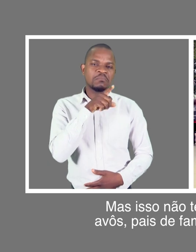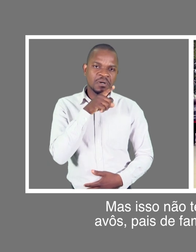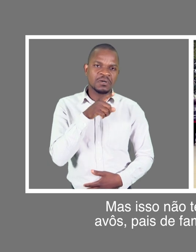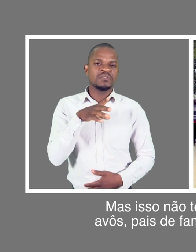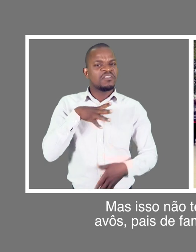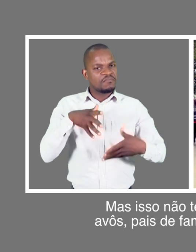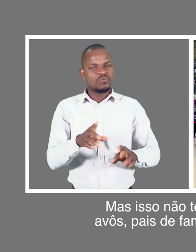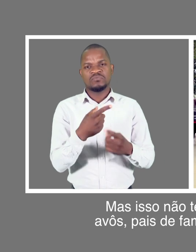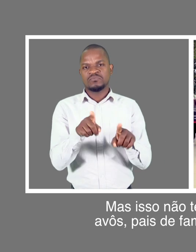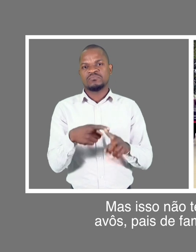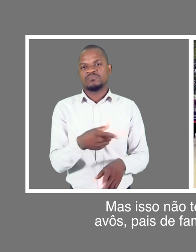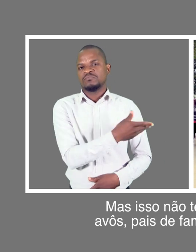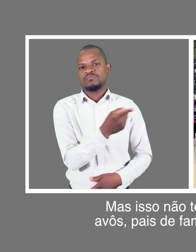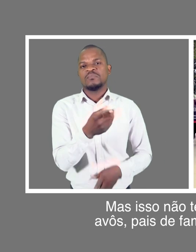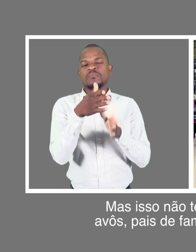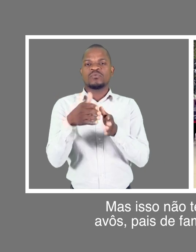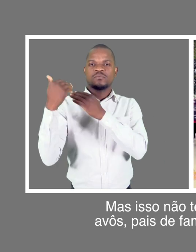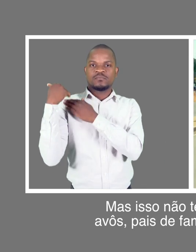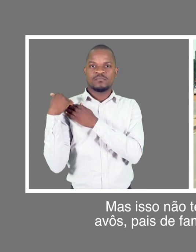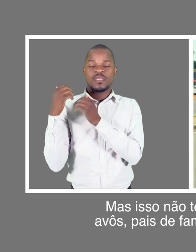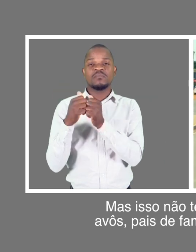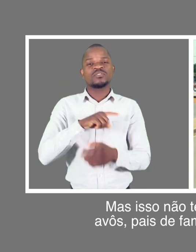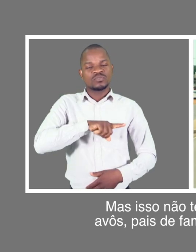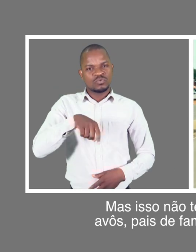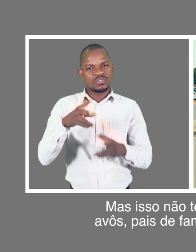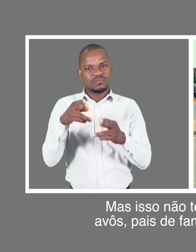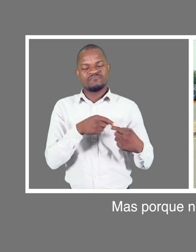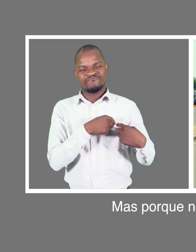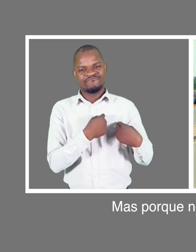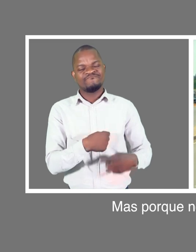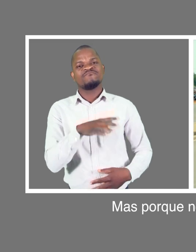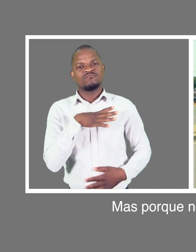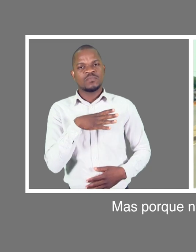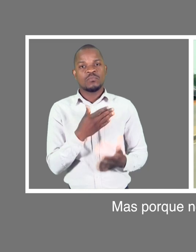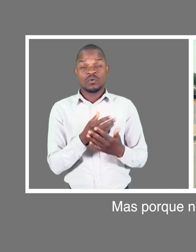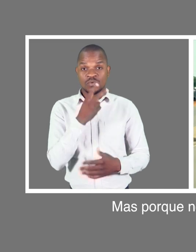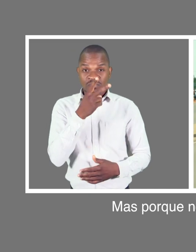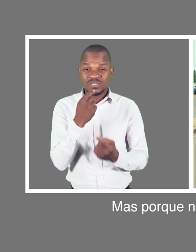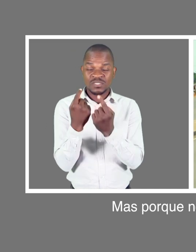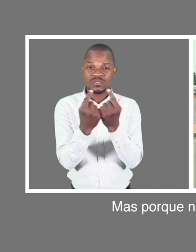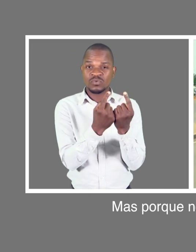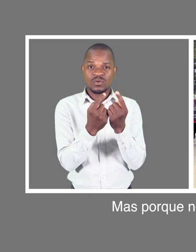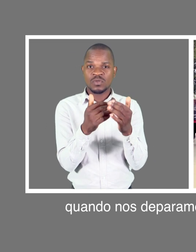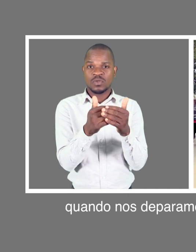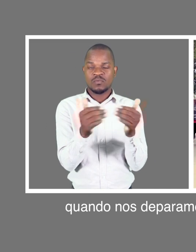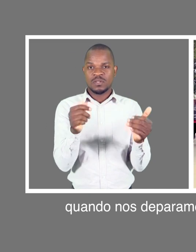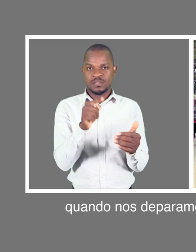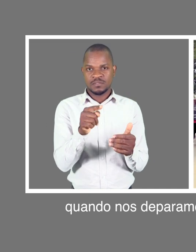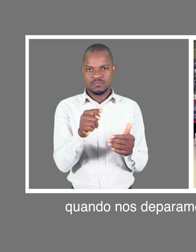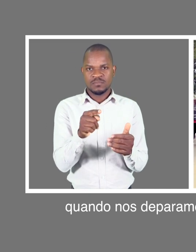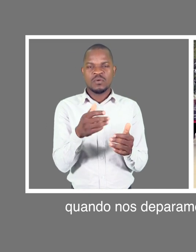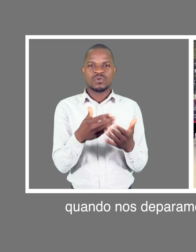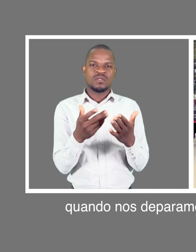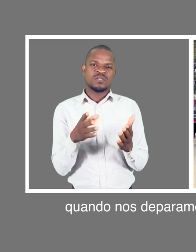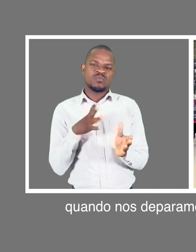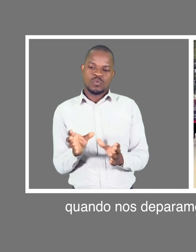nada a ver. Temos aqui avôs, temos pais de família, pessoas irresponsáveis. Mas porque nós temos o lado humano. Quando vimos,